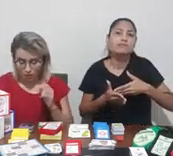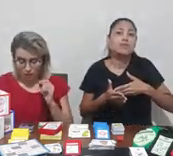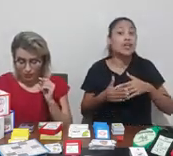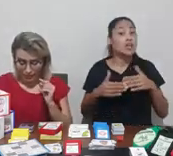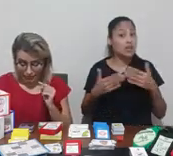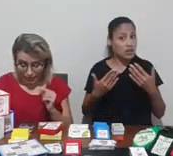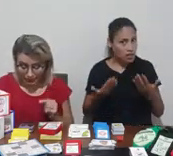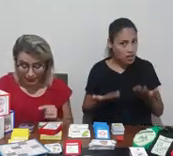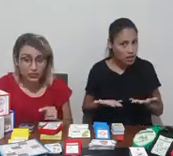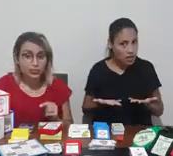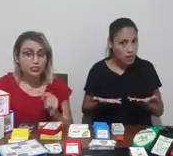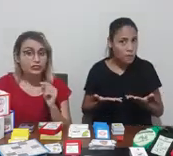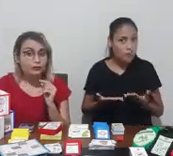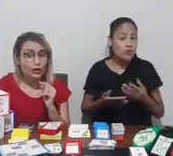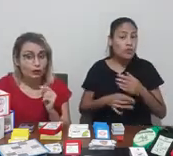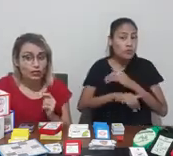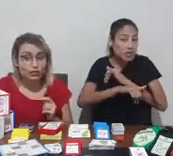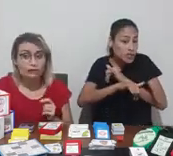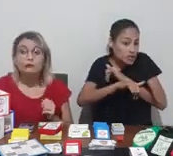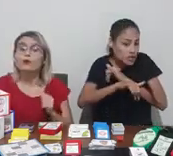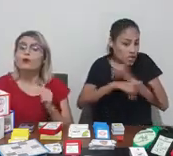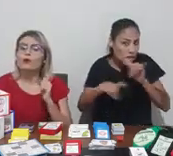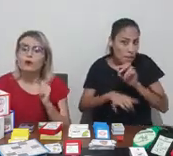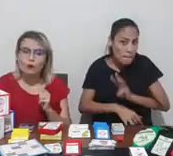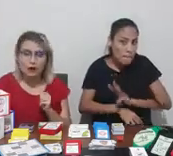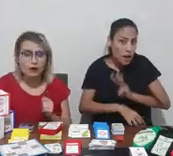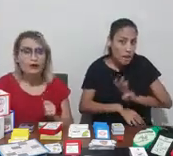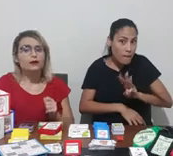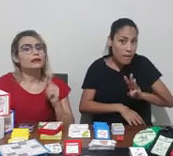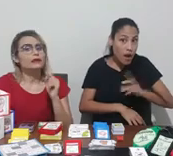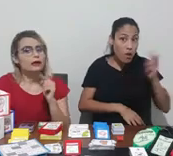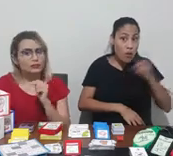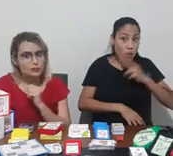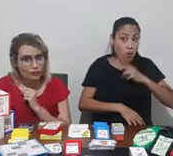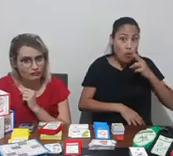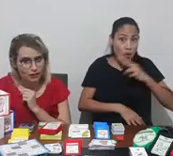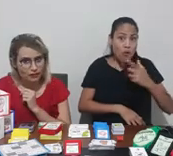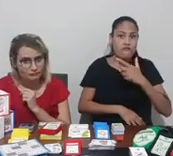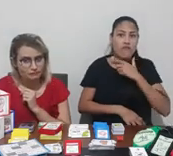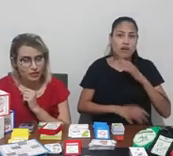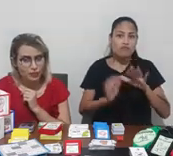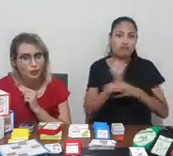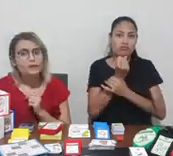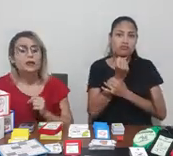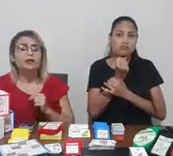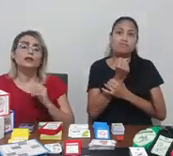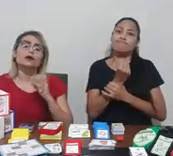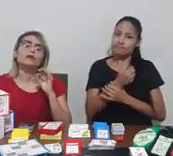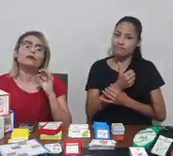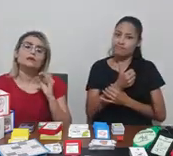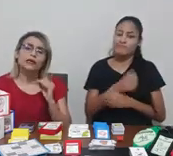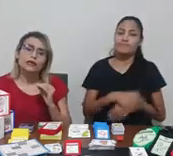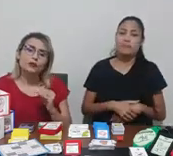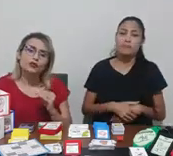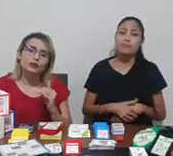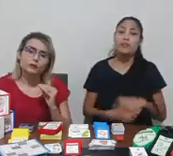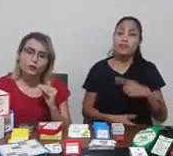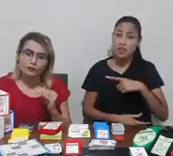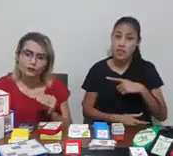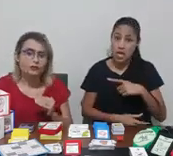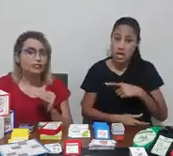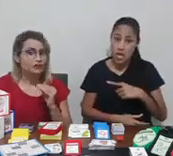Então, assim que a gente divulgar o link, corra e garanta a sua vaga, tá bom? Então, teremos